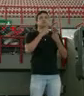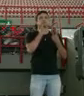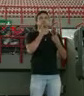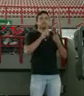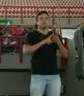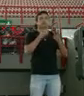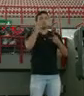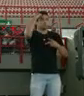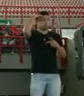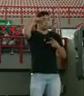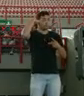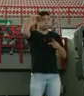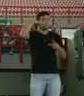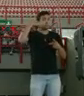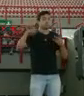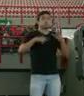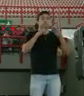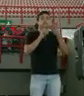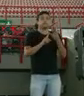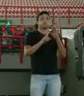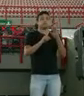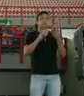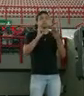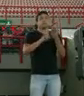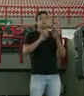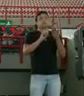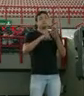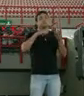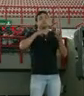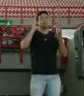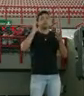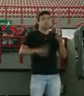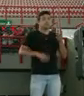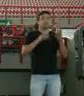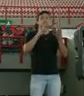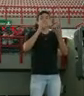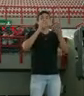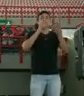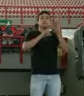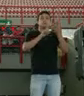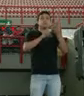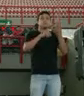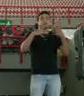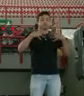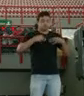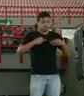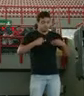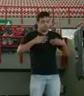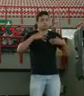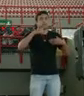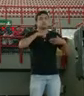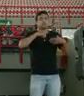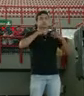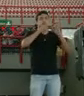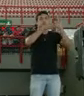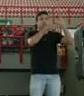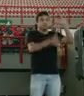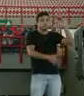glândulas sudoríparas, glândulas sebáceas, a própria glândula mamária, que é uma característica